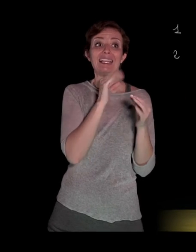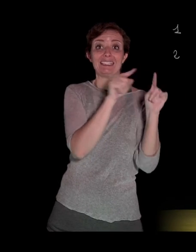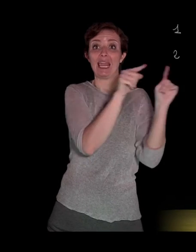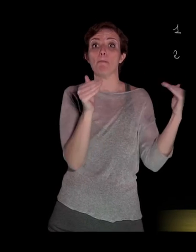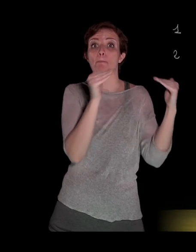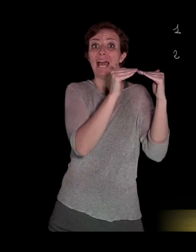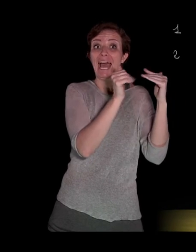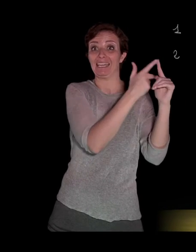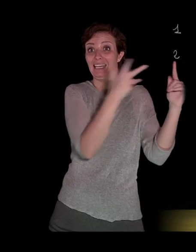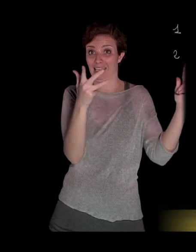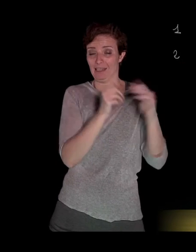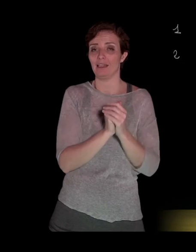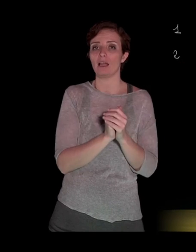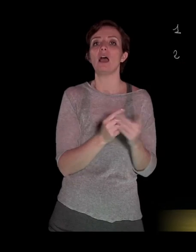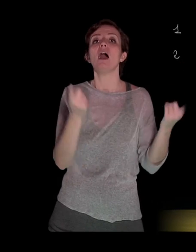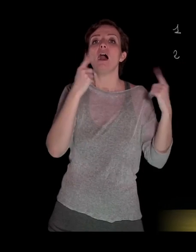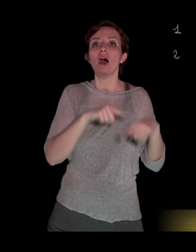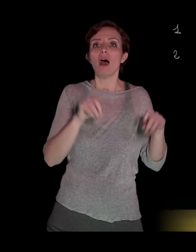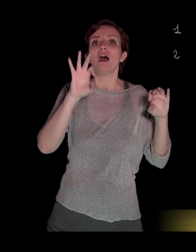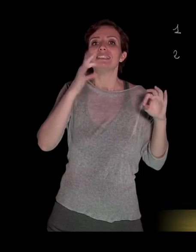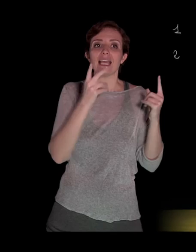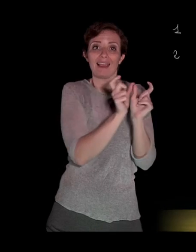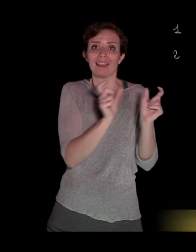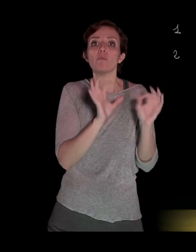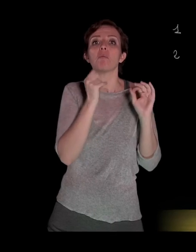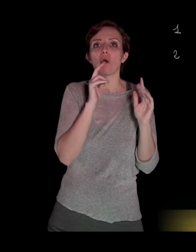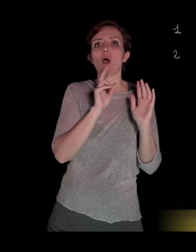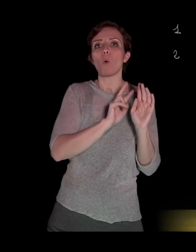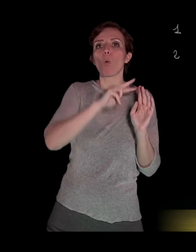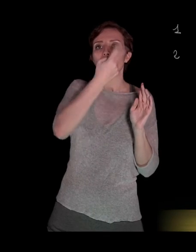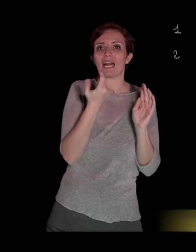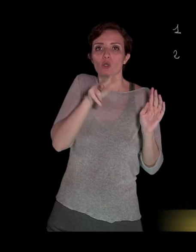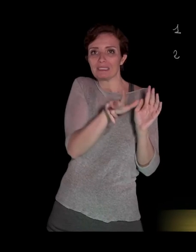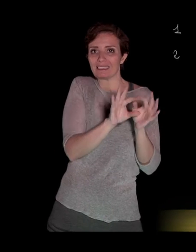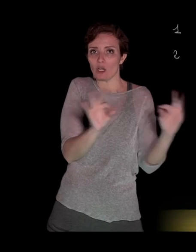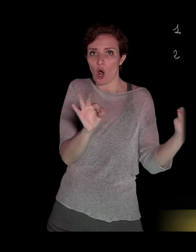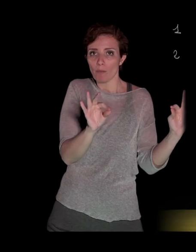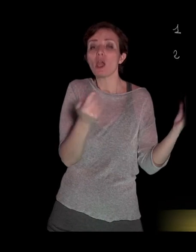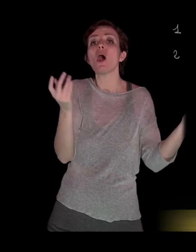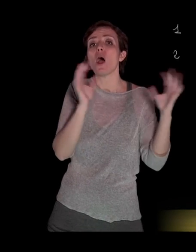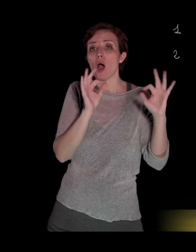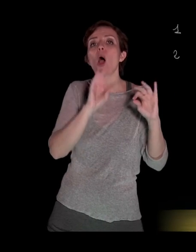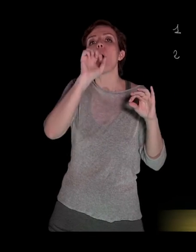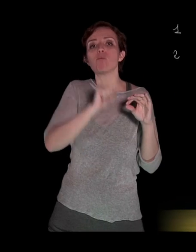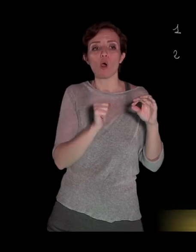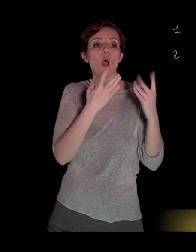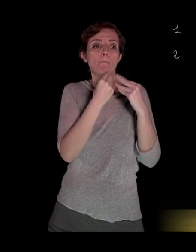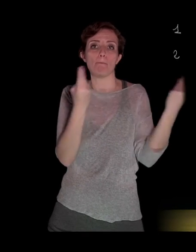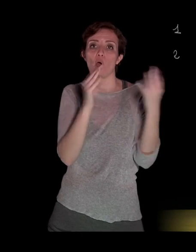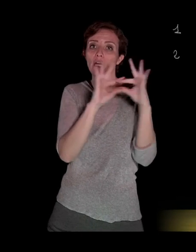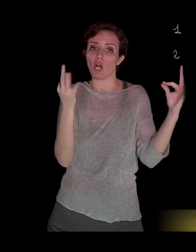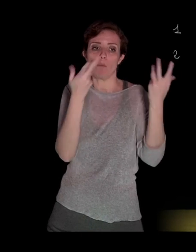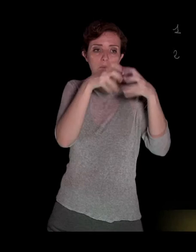termini ancora potrebbe essere il quadrato di un trinomio per esempio così come potrebbe essere un polinomio da scomporre con le regole del